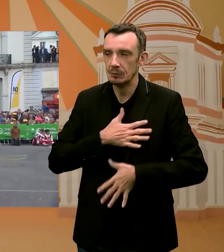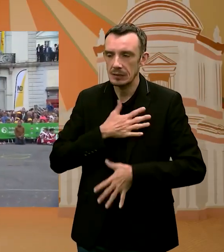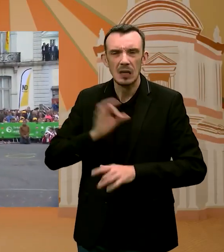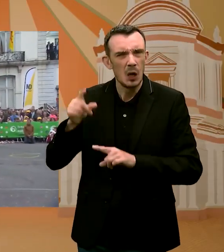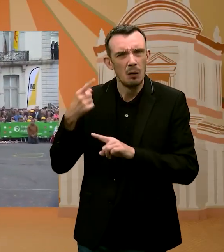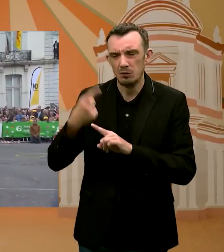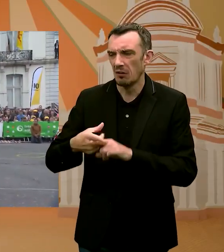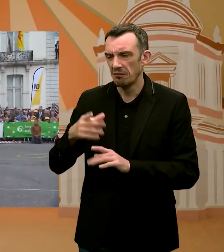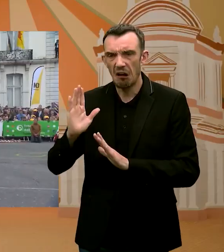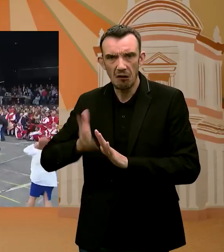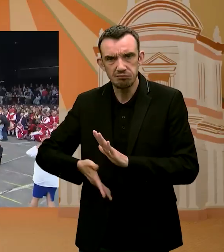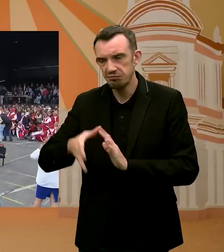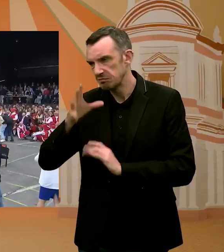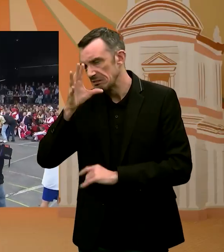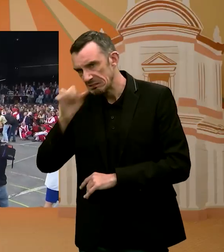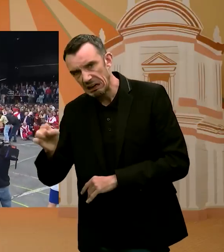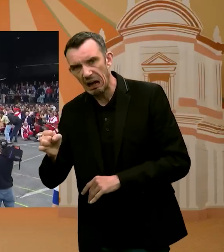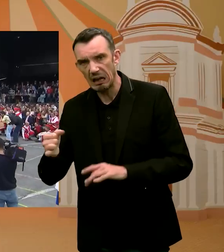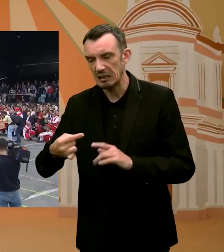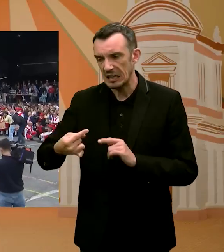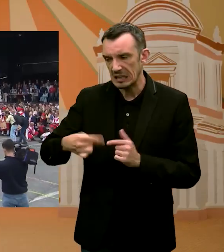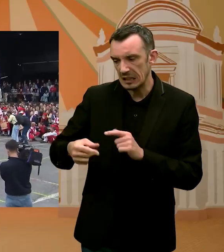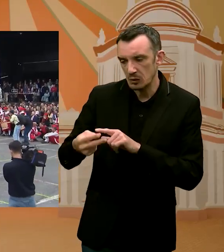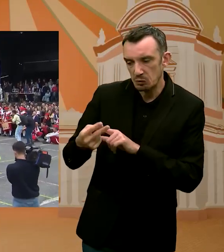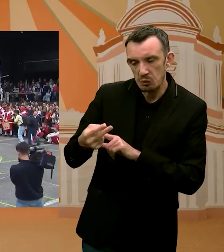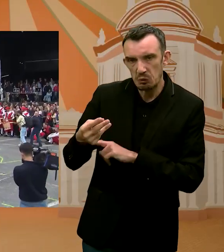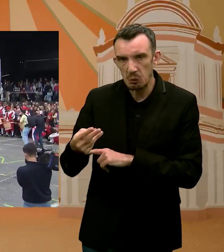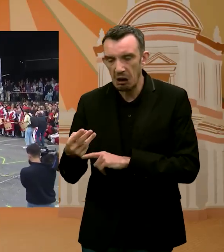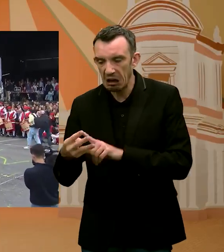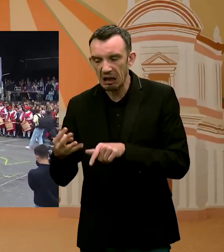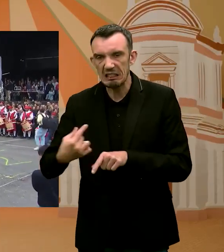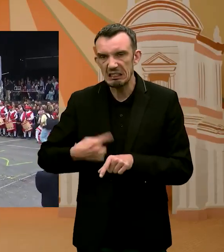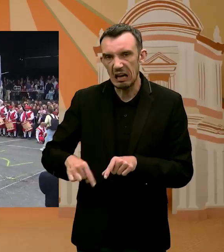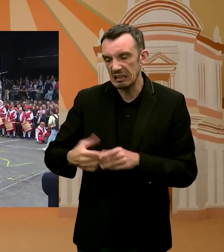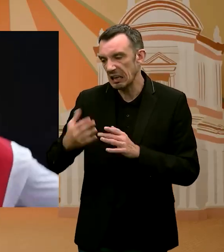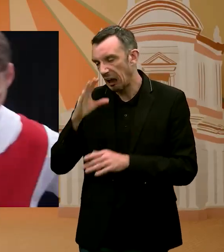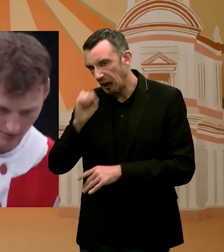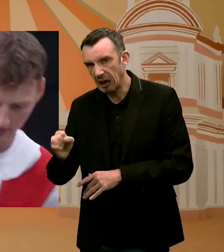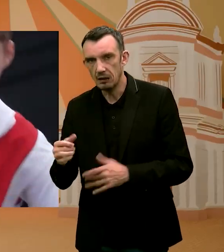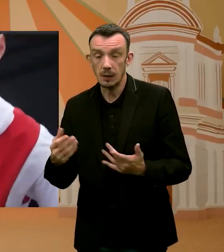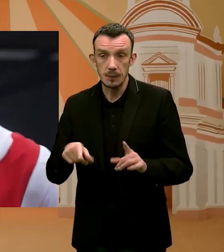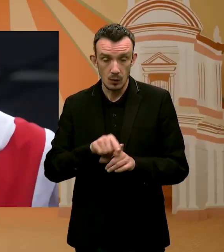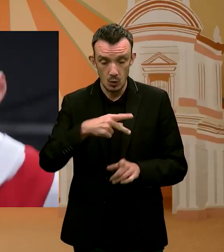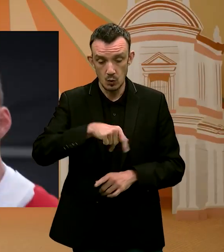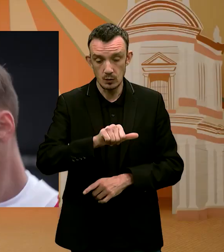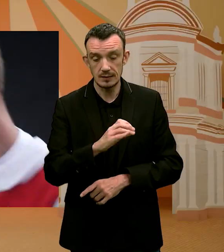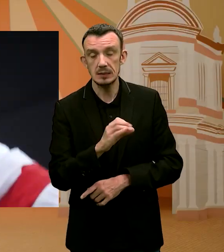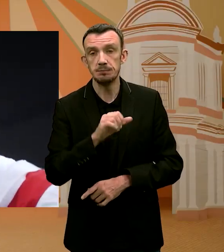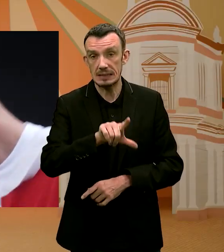malheureux finaliste ou dans le trio quatuor final. Comme Pascal, on en parlait tout à l'heure, Pascal est un très bon échasseur, mais toujours malheureux parce qu'il n'a